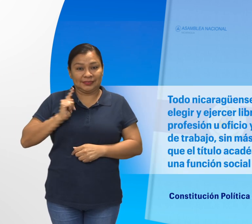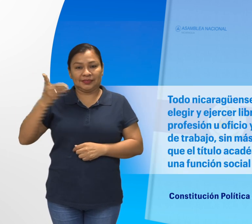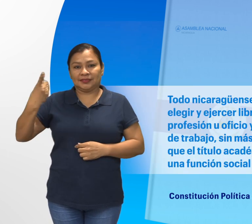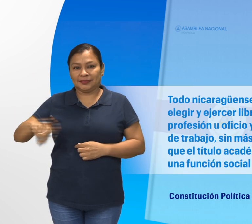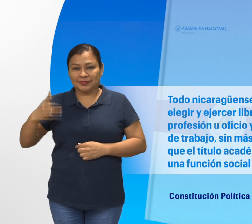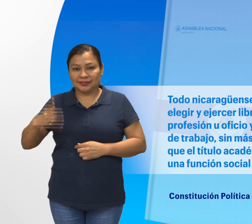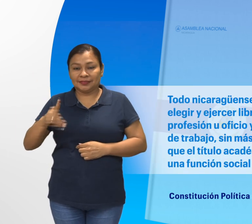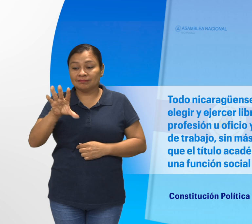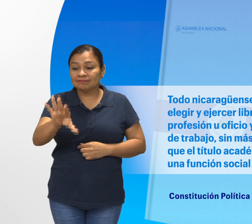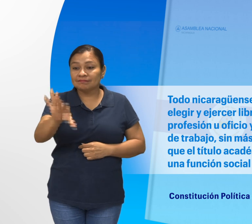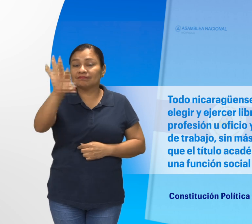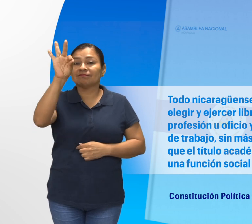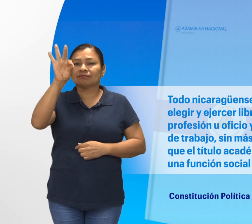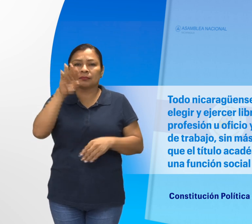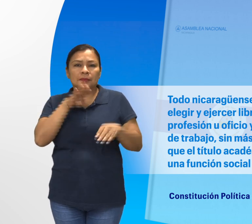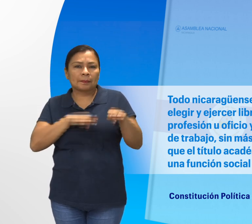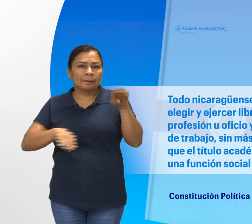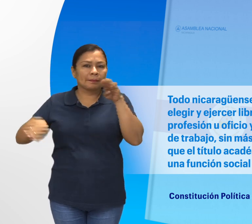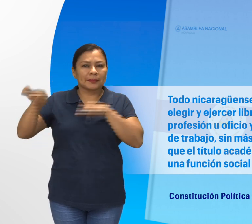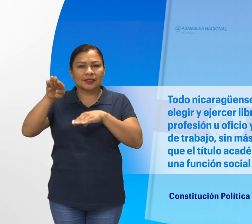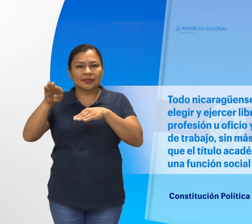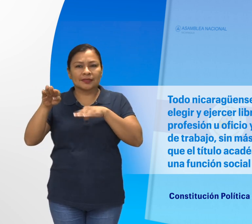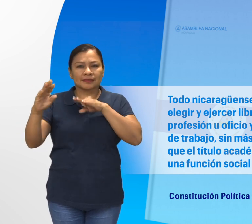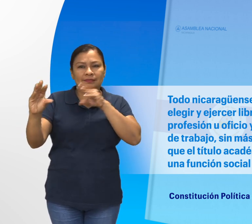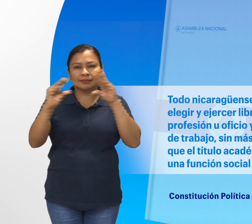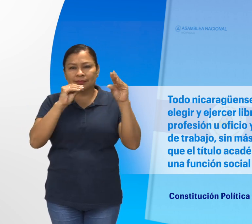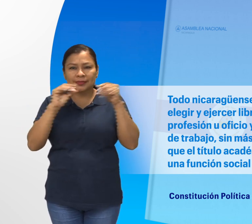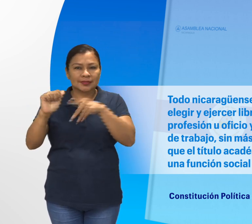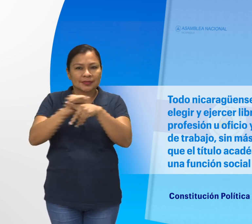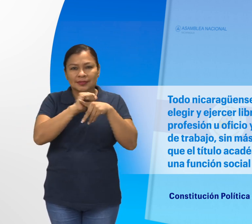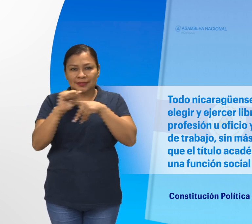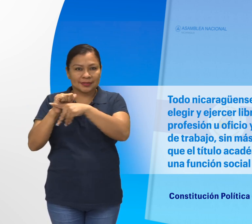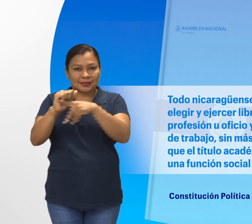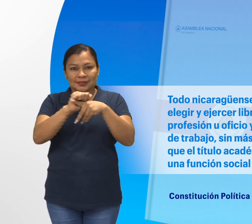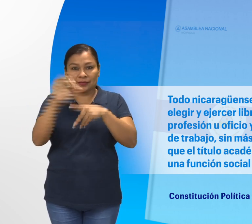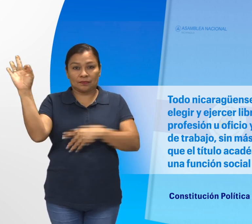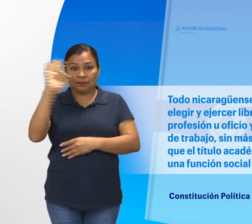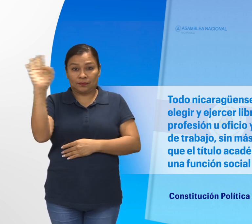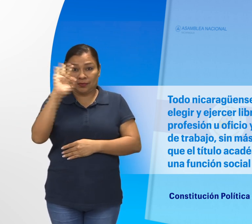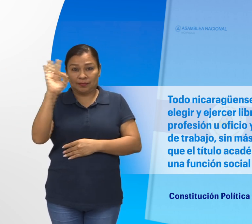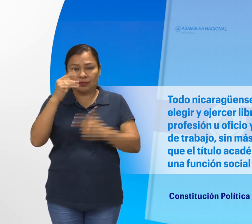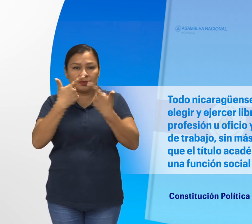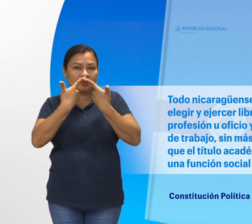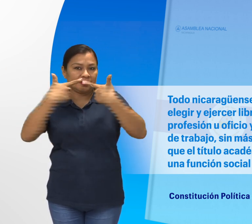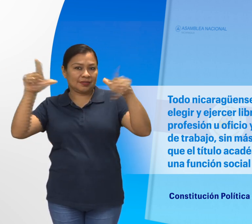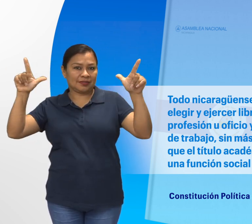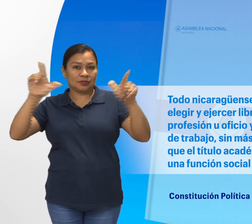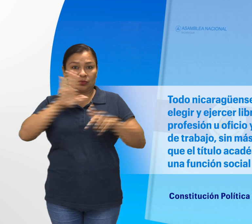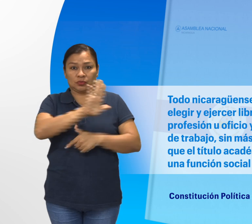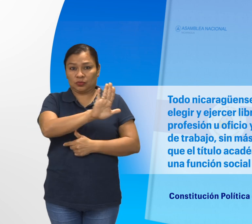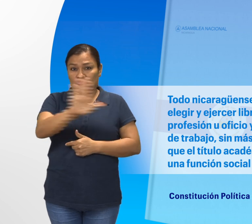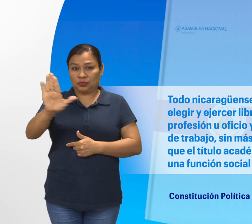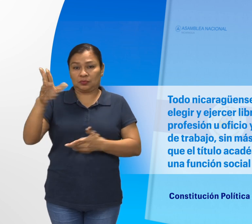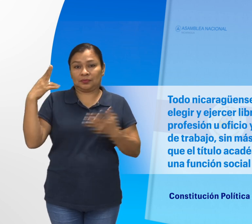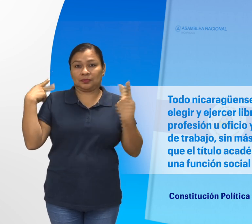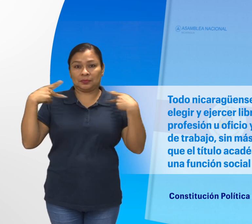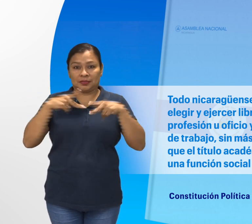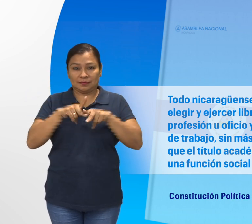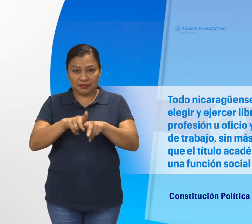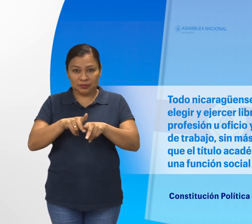Todo nicaragüense tiene derecho a elegir y ejercer libremente su profesión u oficio y a escoger un lugar de trabajo, sin